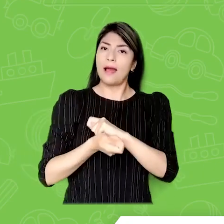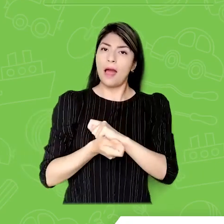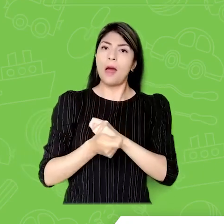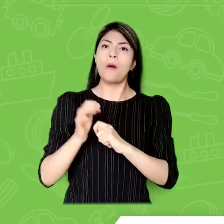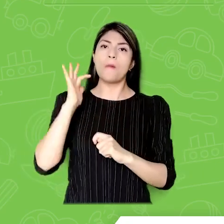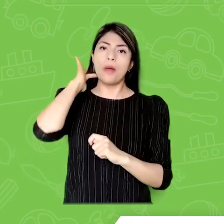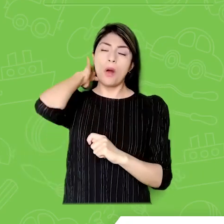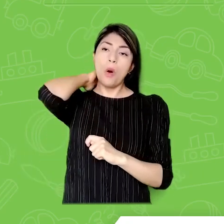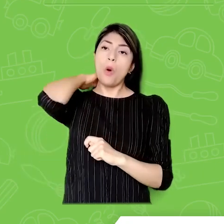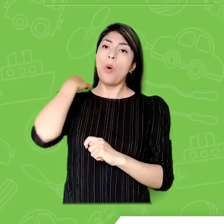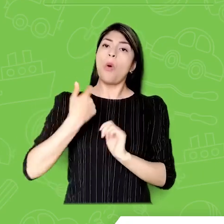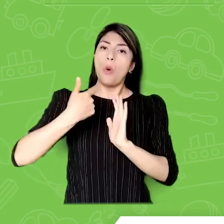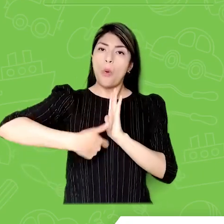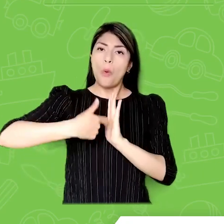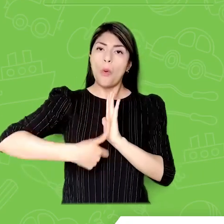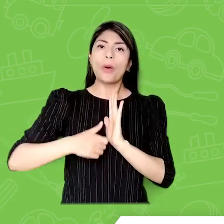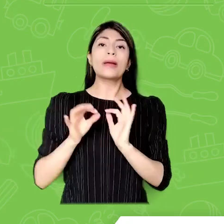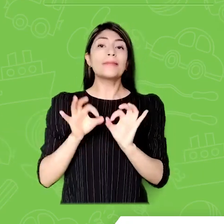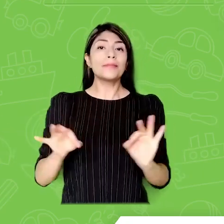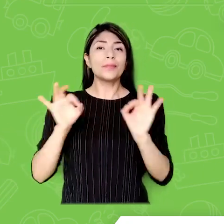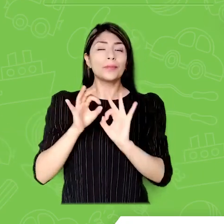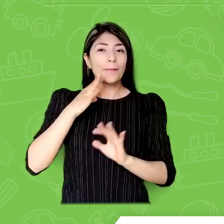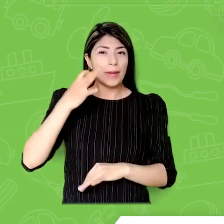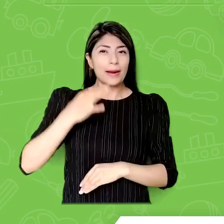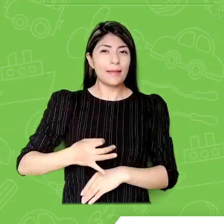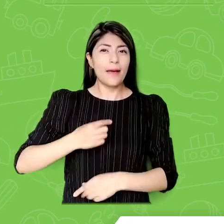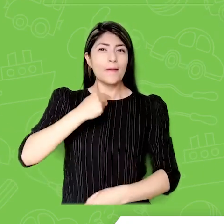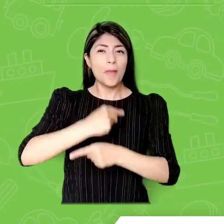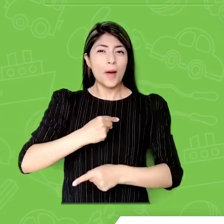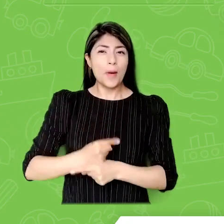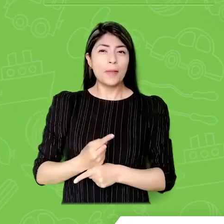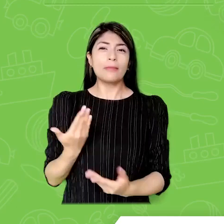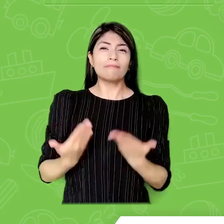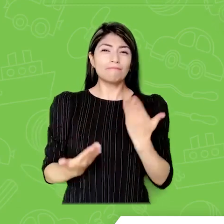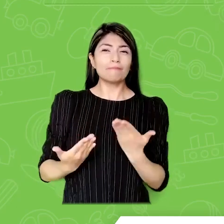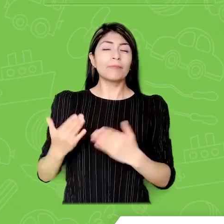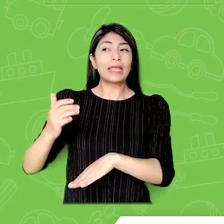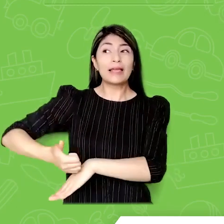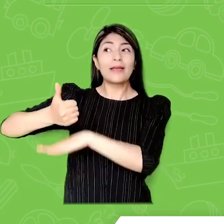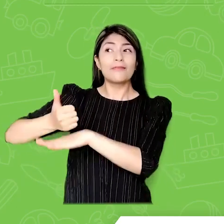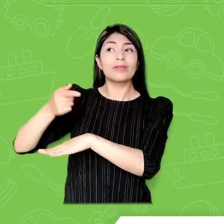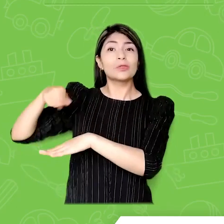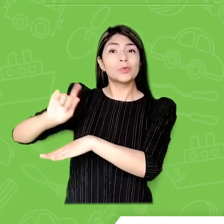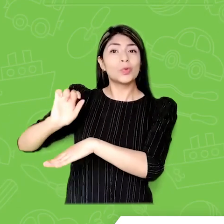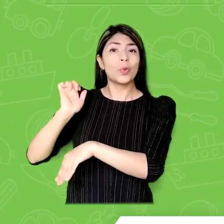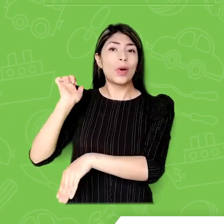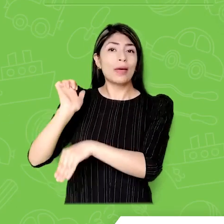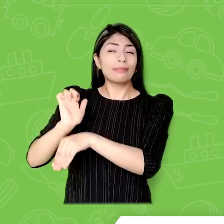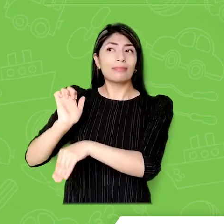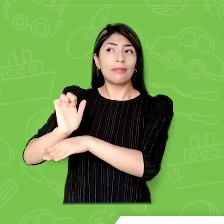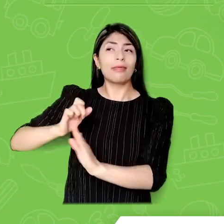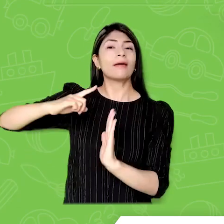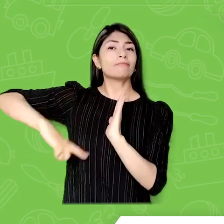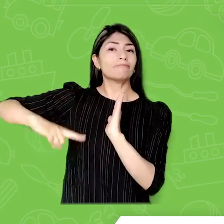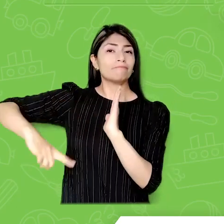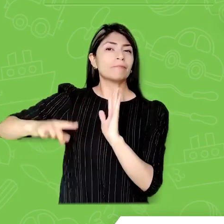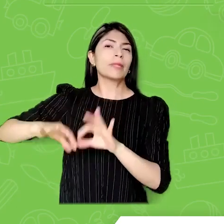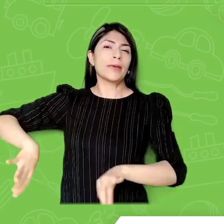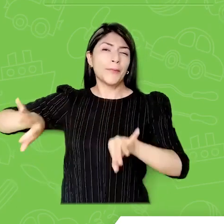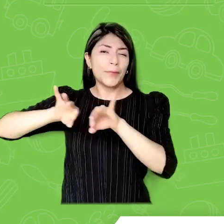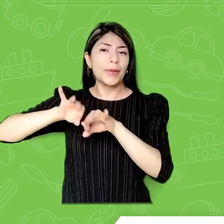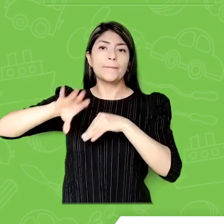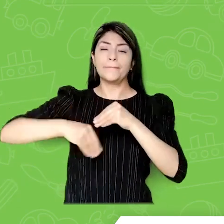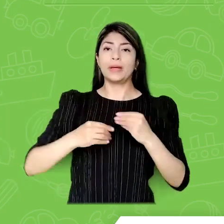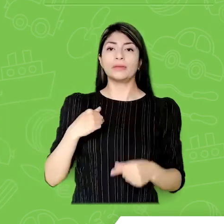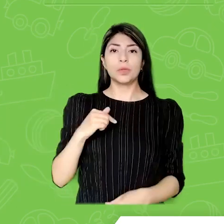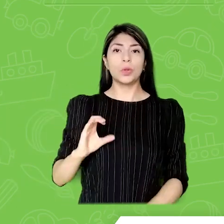obstaculizarla y, 2. Que la validez de la convocatoria dependa de la firma del jefe de la entidad o organismo, y que la